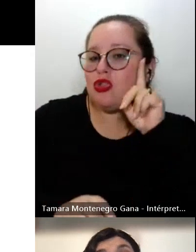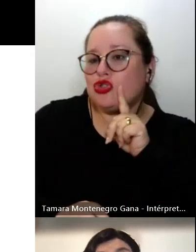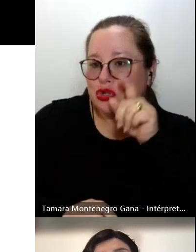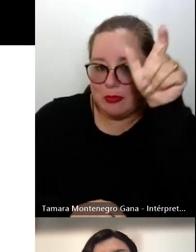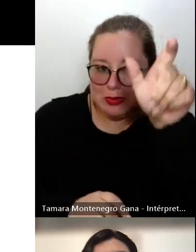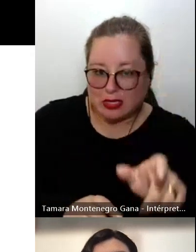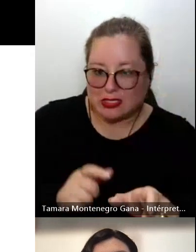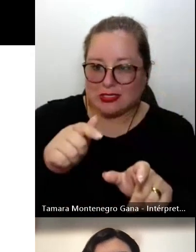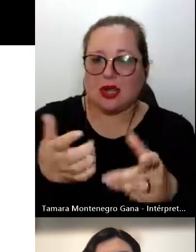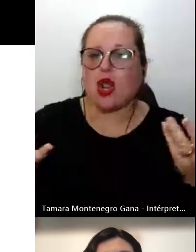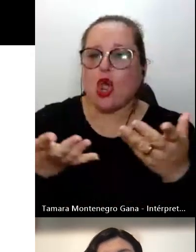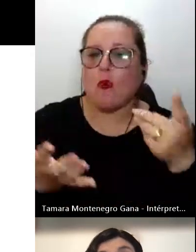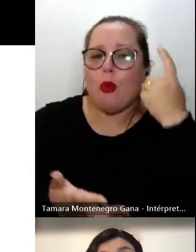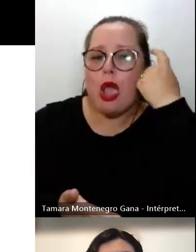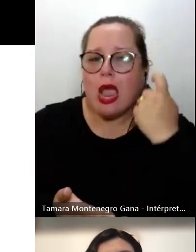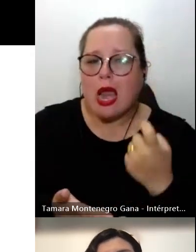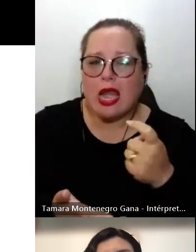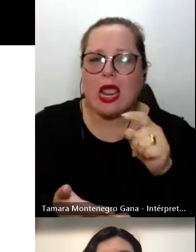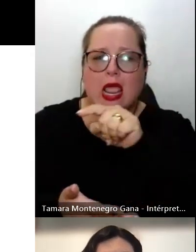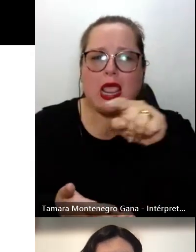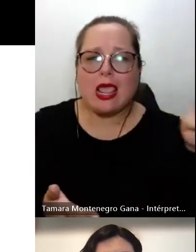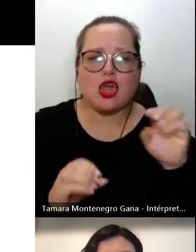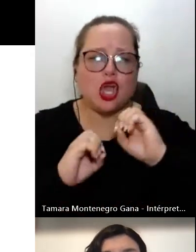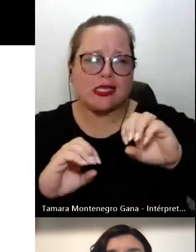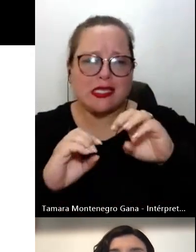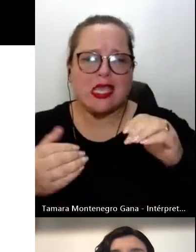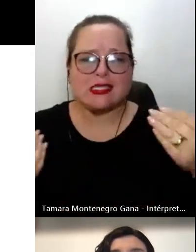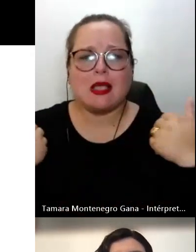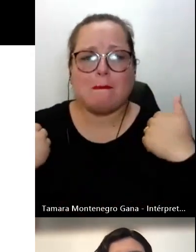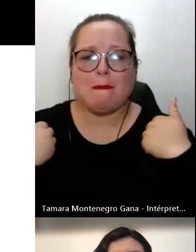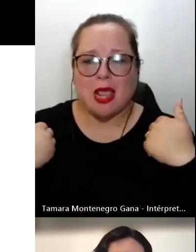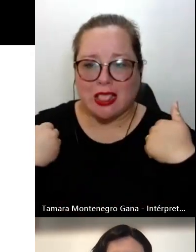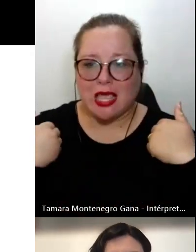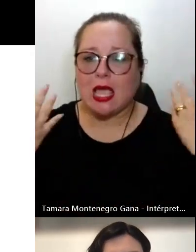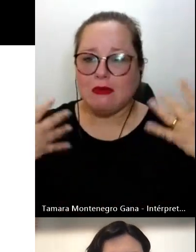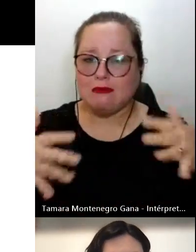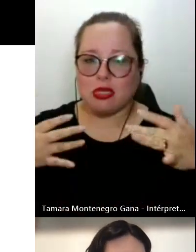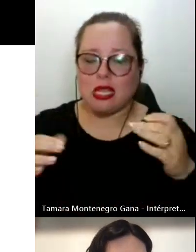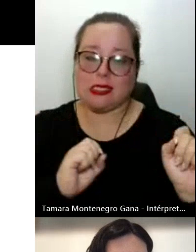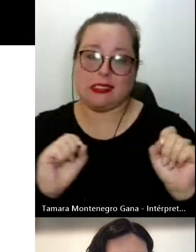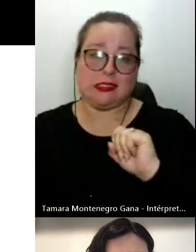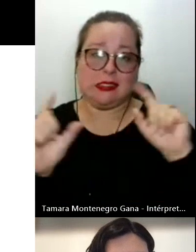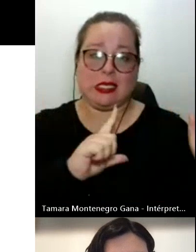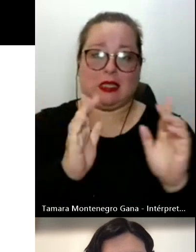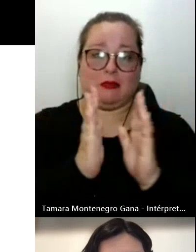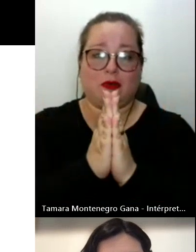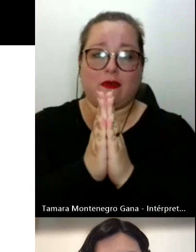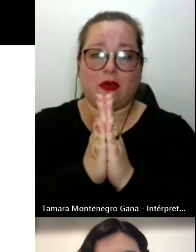es su creencia acerca de la enseñanza y sus prácticas. La siguiente, por favor.